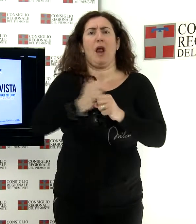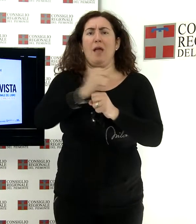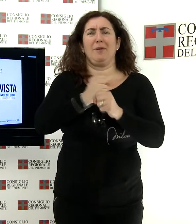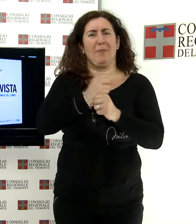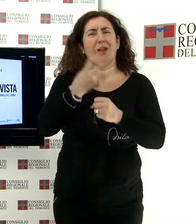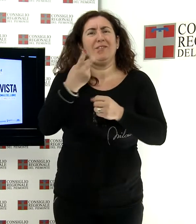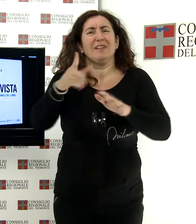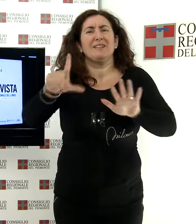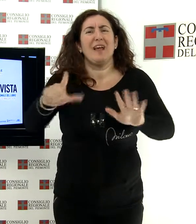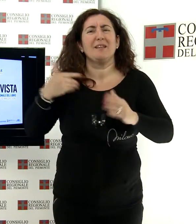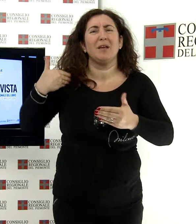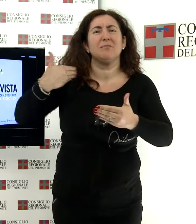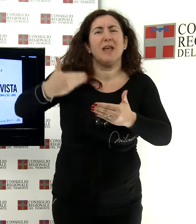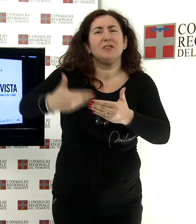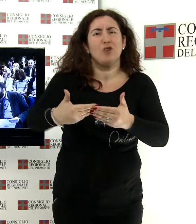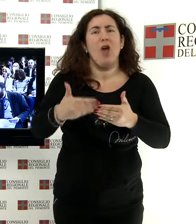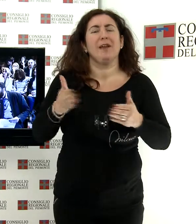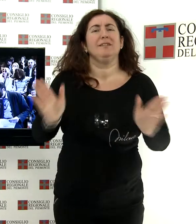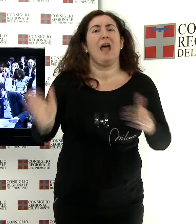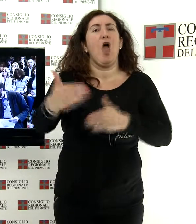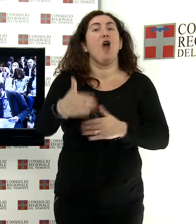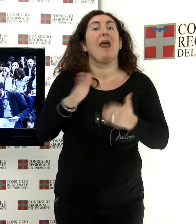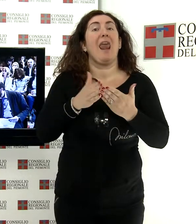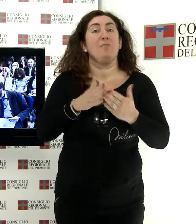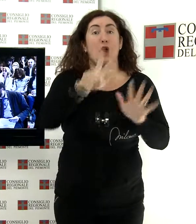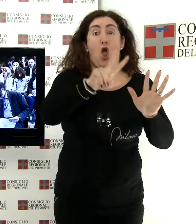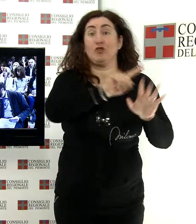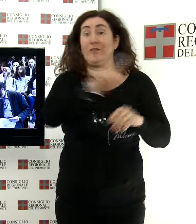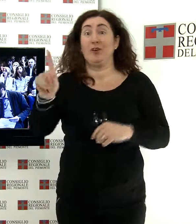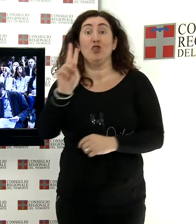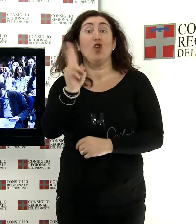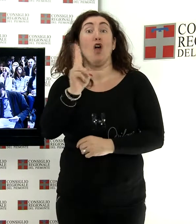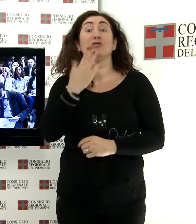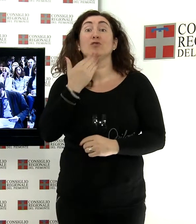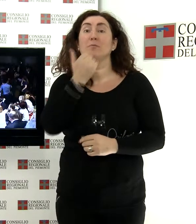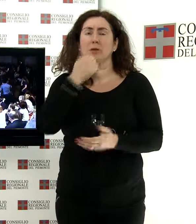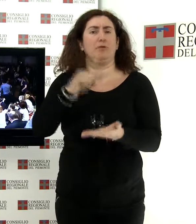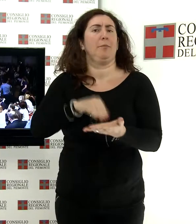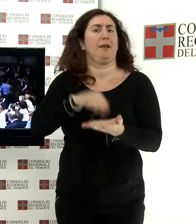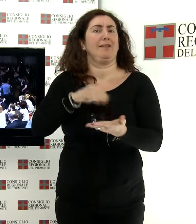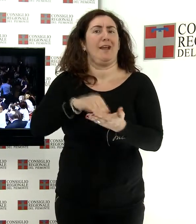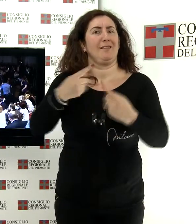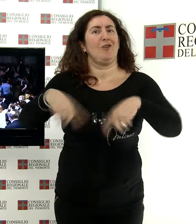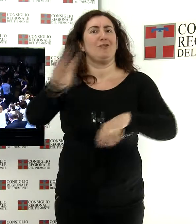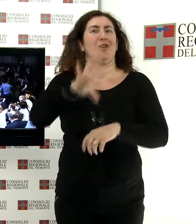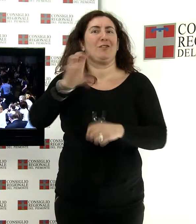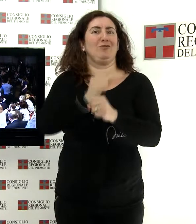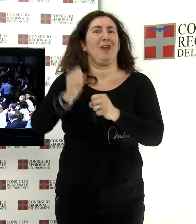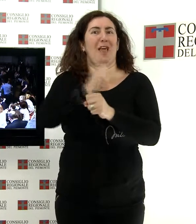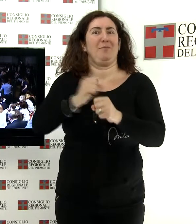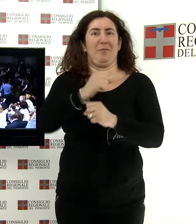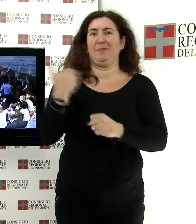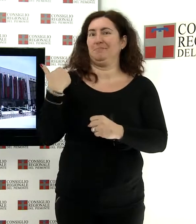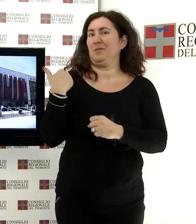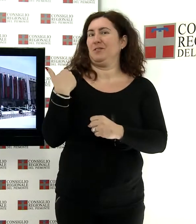alla 27esima edizione del Salone del Libro, in programma dall'8 al 12 maggio al Lingotto Fiere di Torino, presentata in conferenza stampa